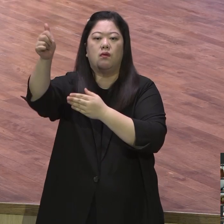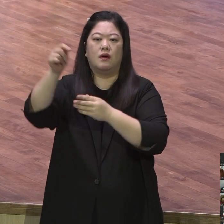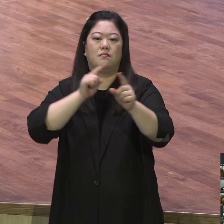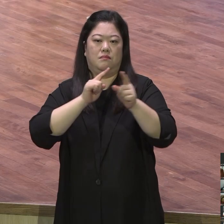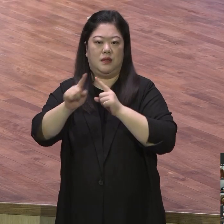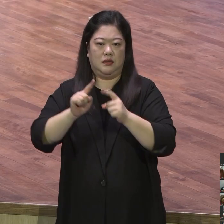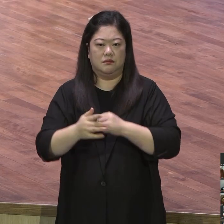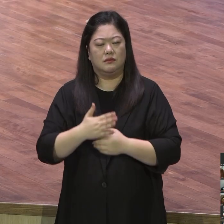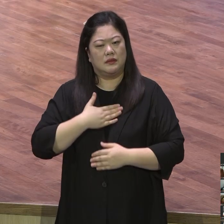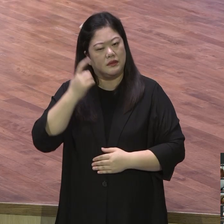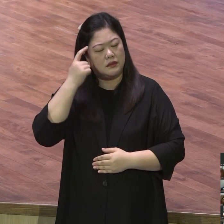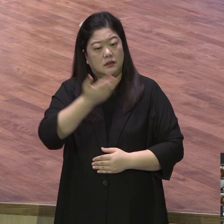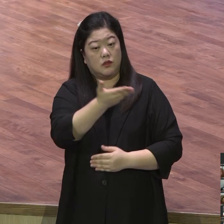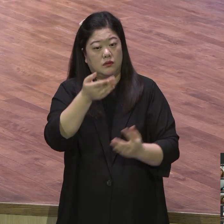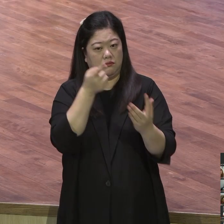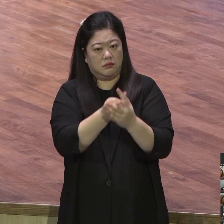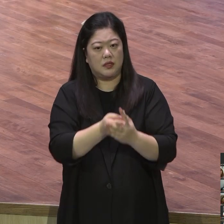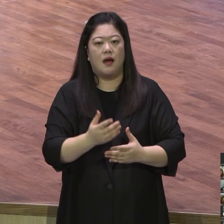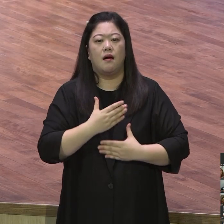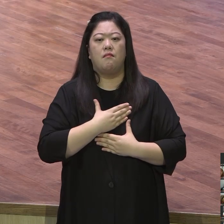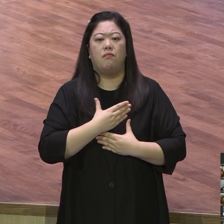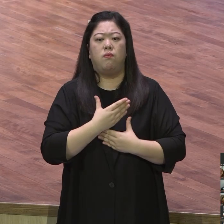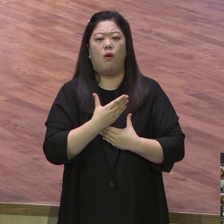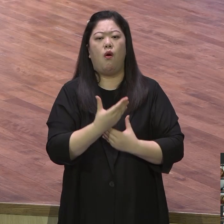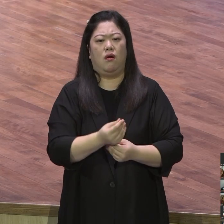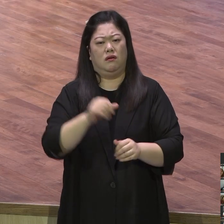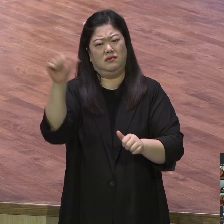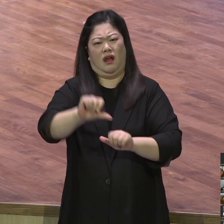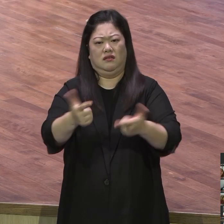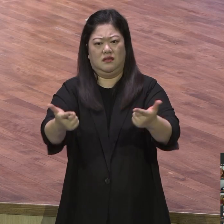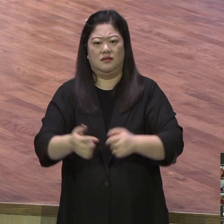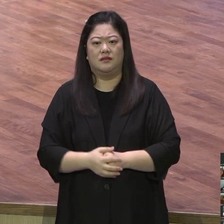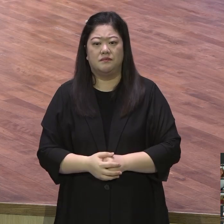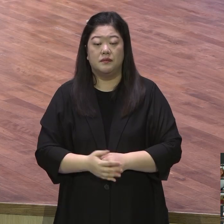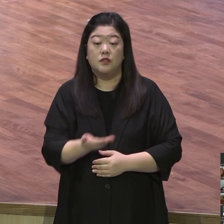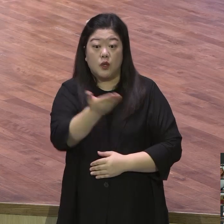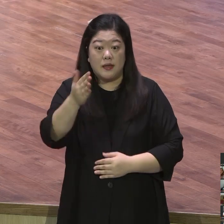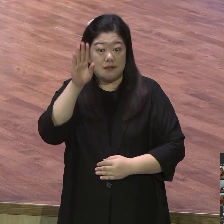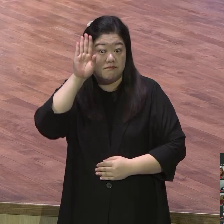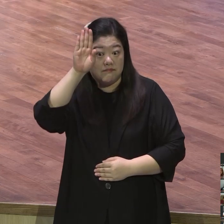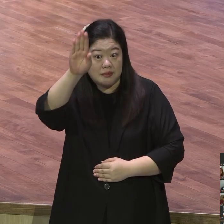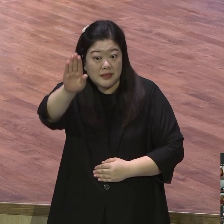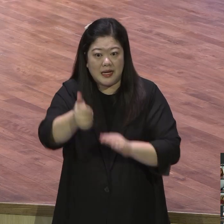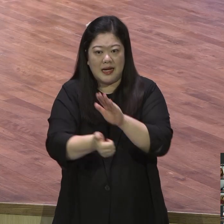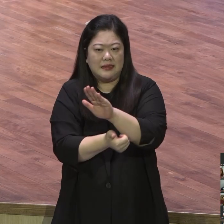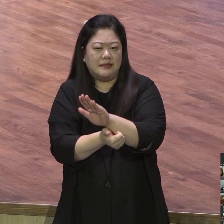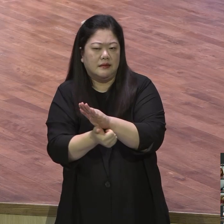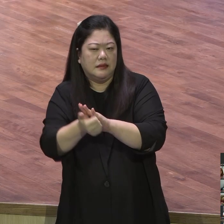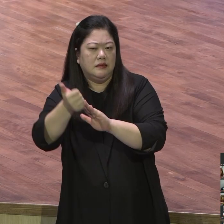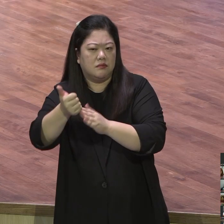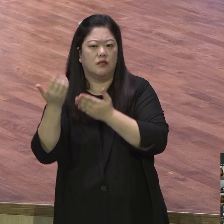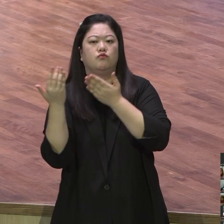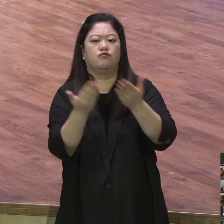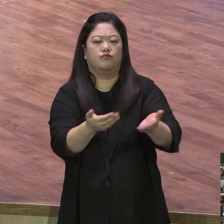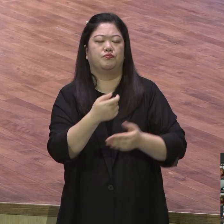생각을 내가 안하니 평안이요 재앙이 아니니라 너희에게 미래와 희망을 주는 것이니라